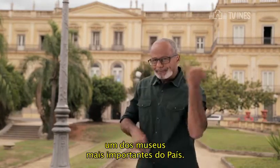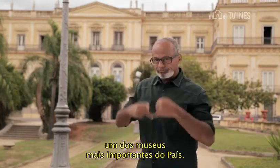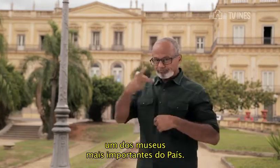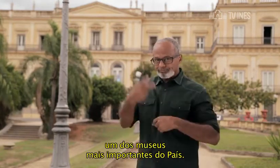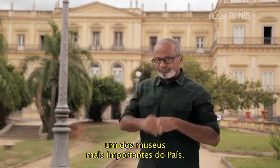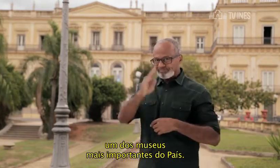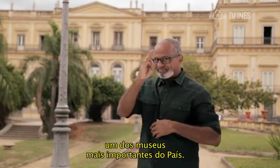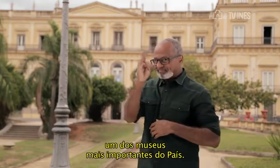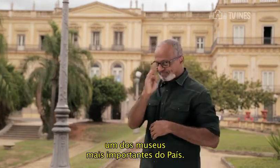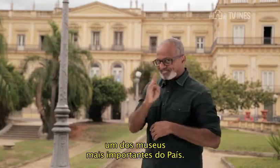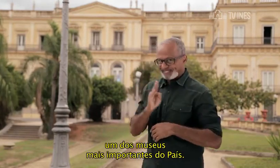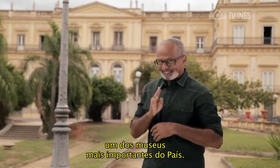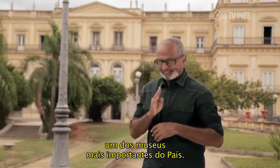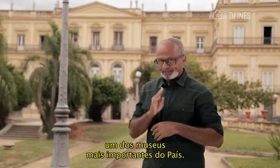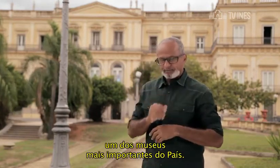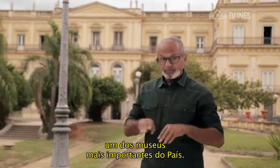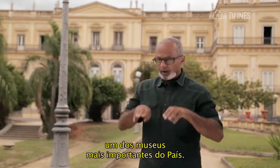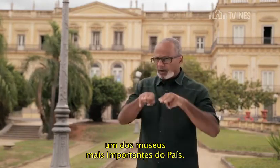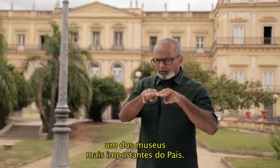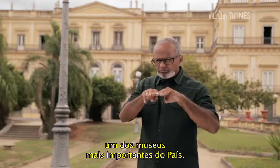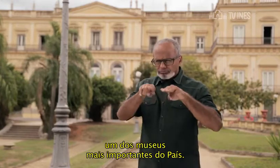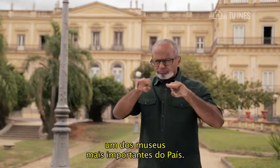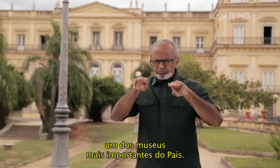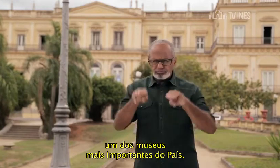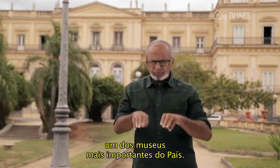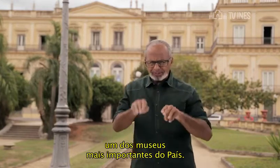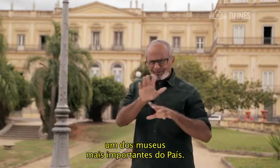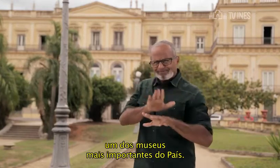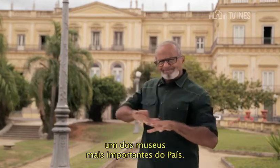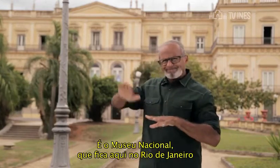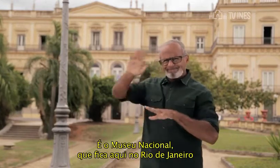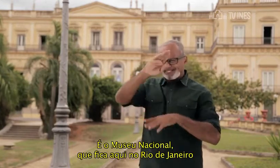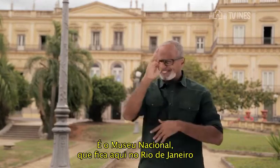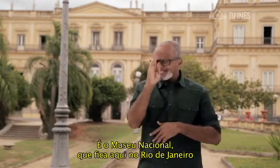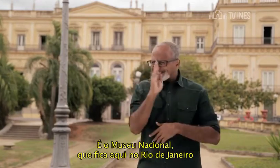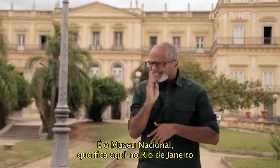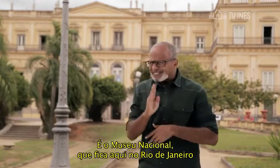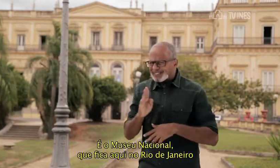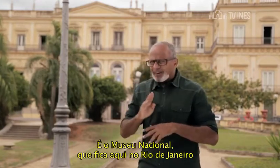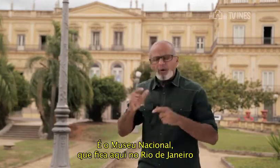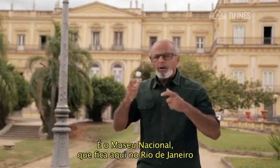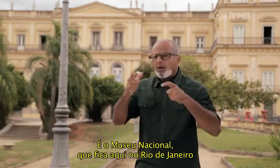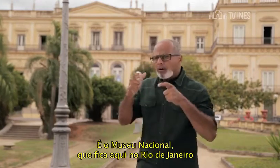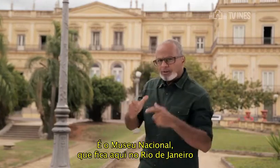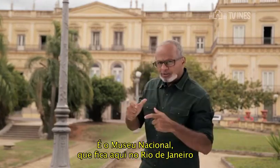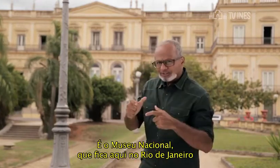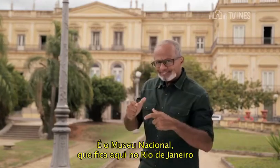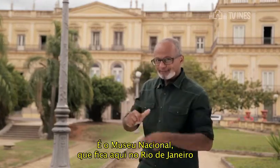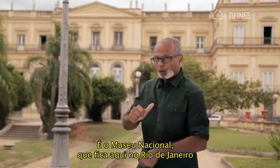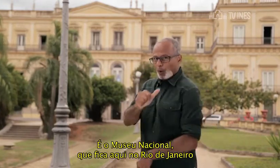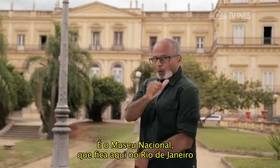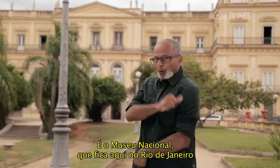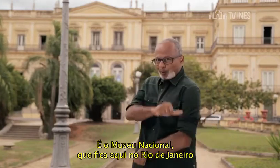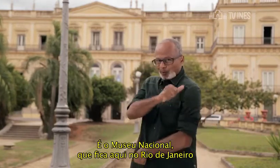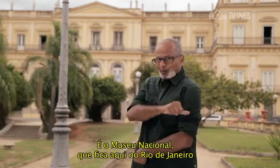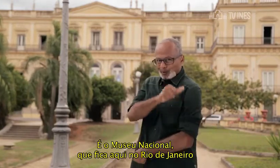importantes do país. É o Museu Nacional, que fica